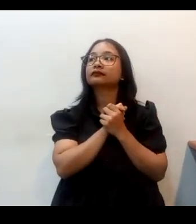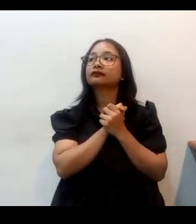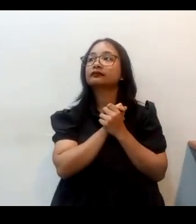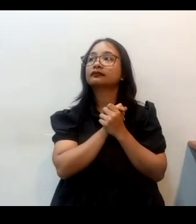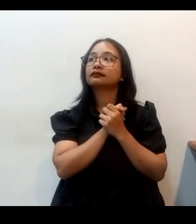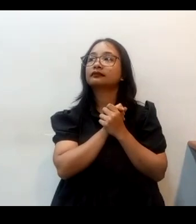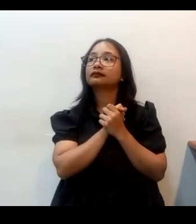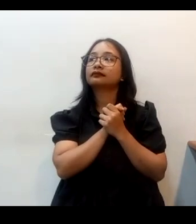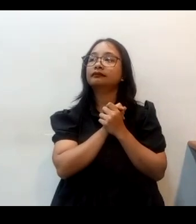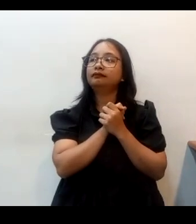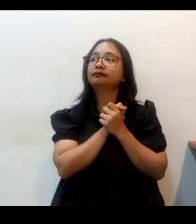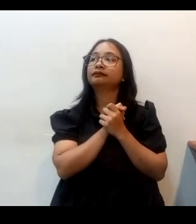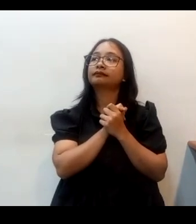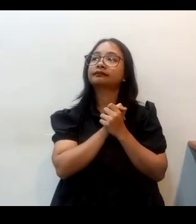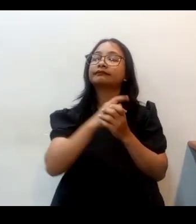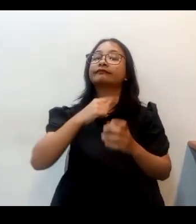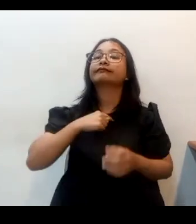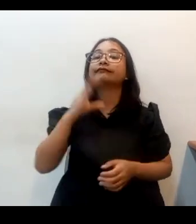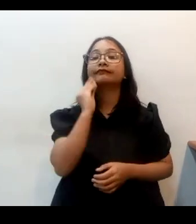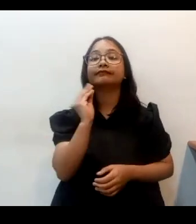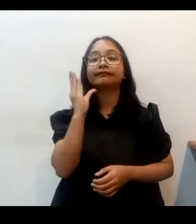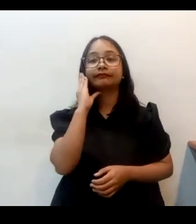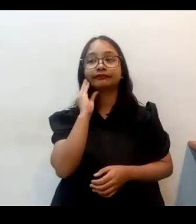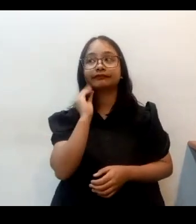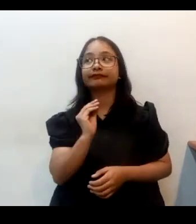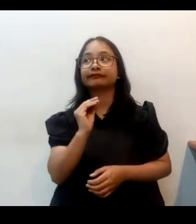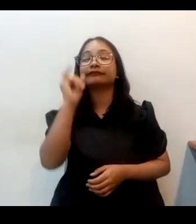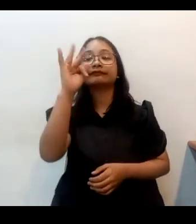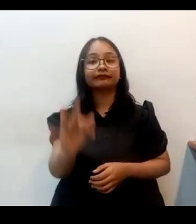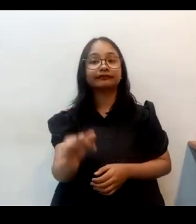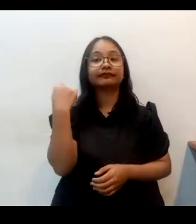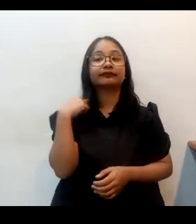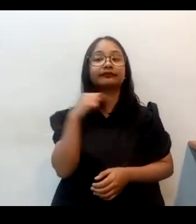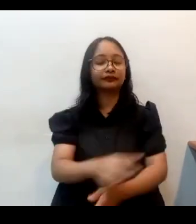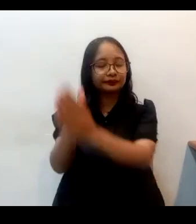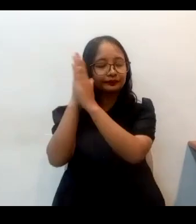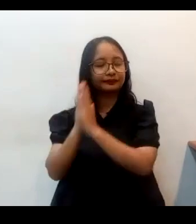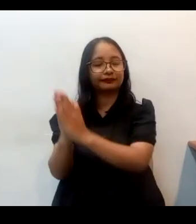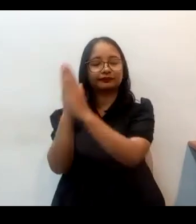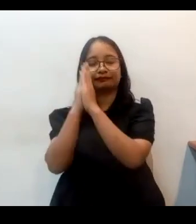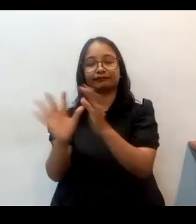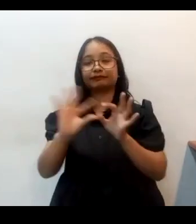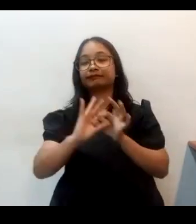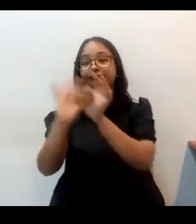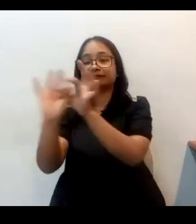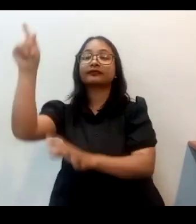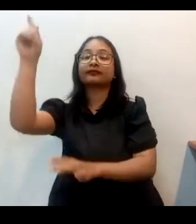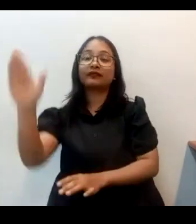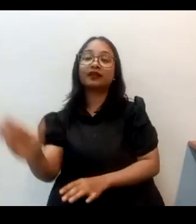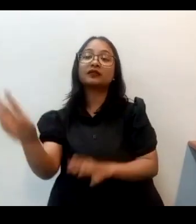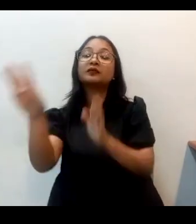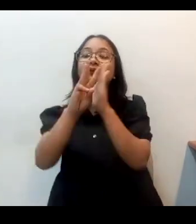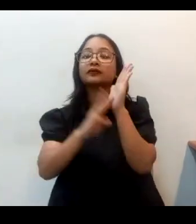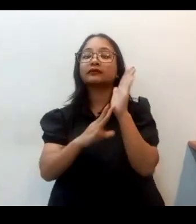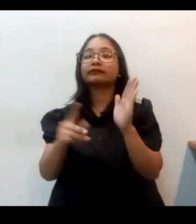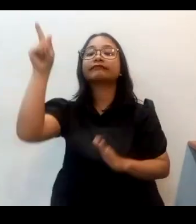So I really experienced again, if we pray according to the will of God, God hears us. Kaya naranasan ko po ulit